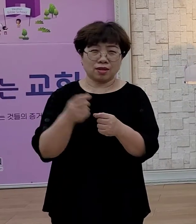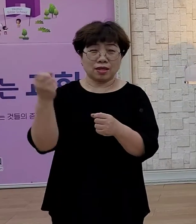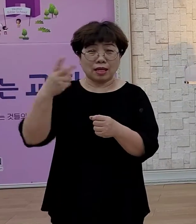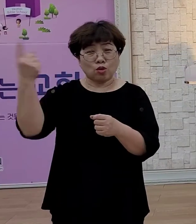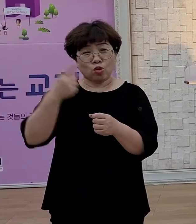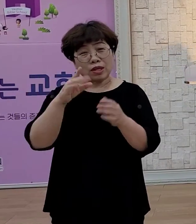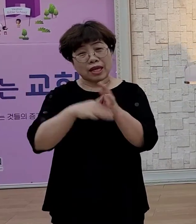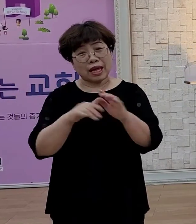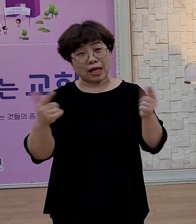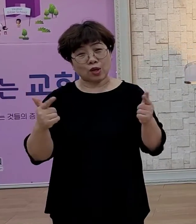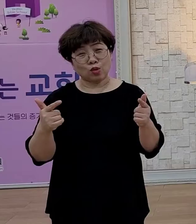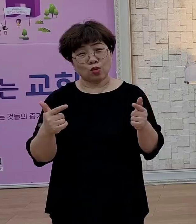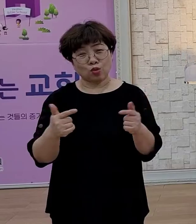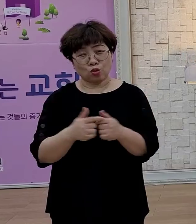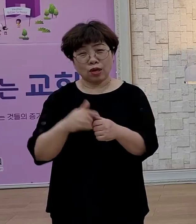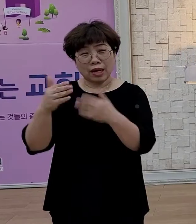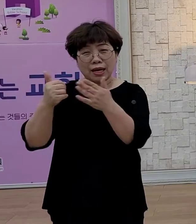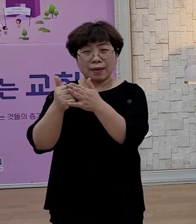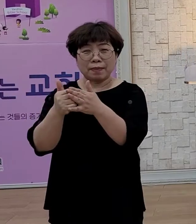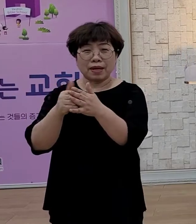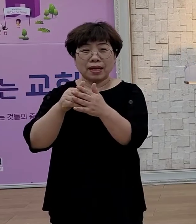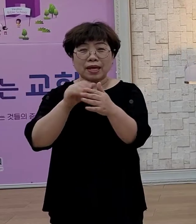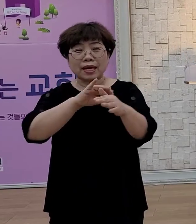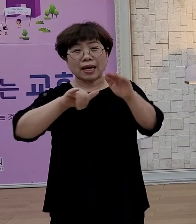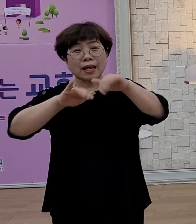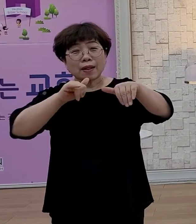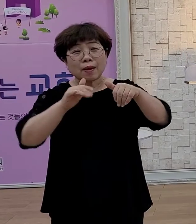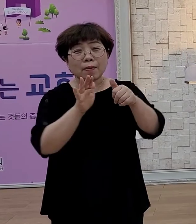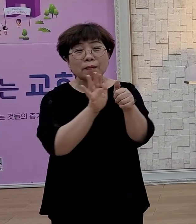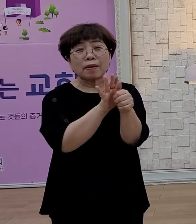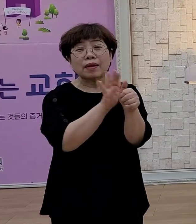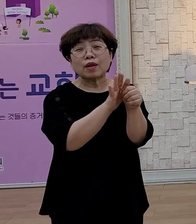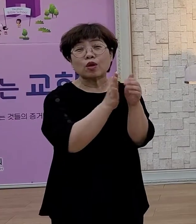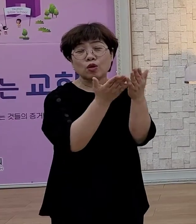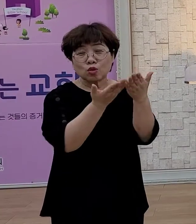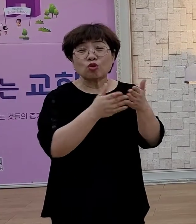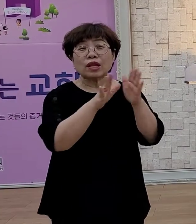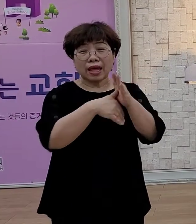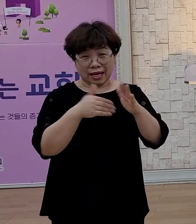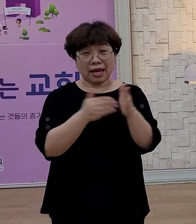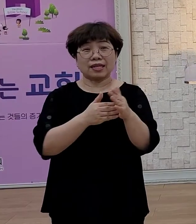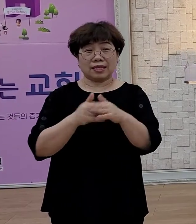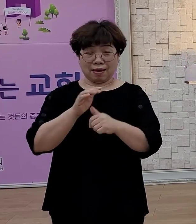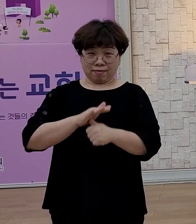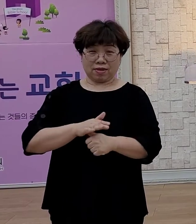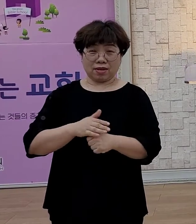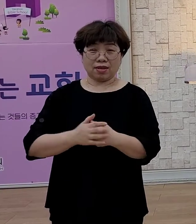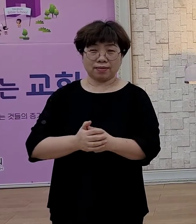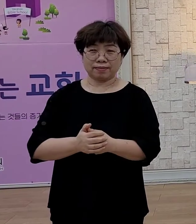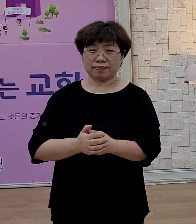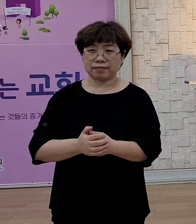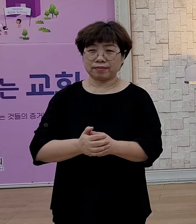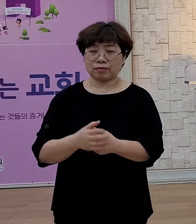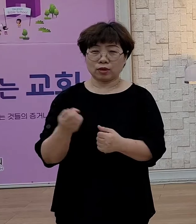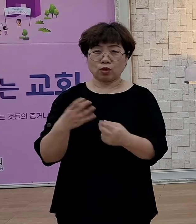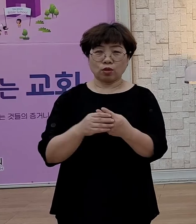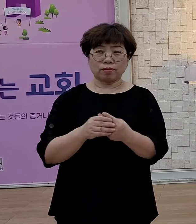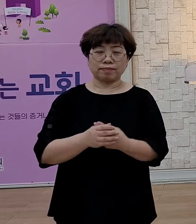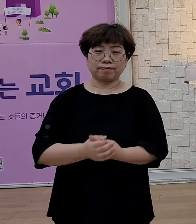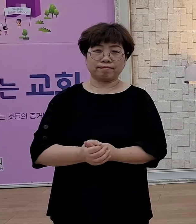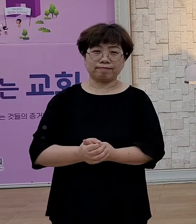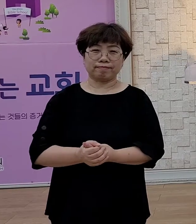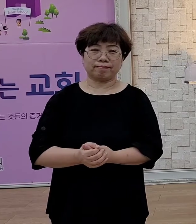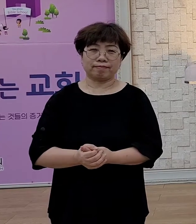번째 또 예를 듭니다. 어떤 예를 드냐? 참아야 되는데 좀 힘이 되죠, 여러분. 아니, 주님 오실 때까지 참으라니까